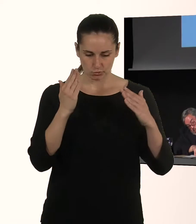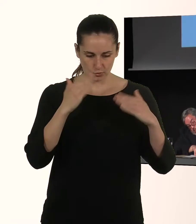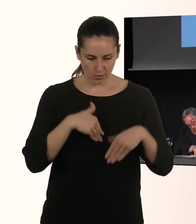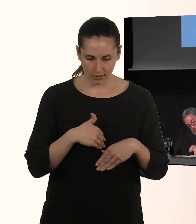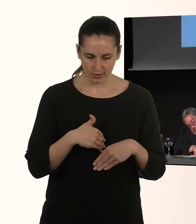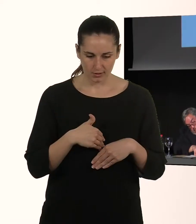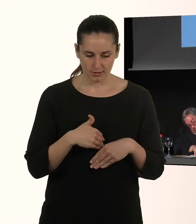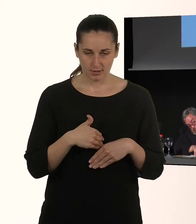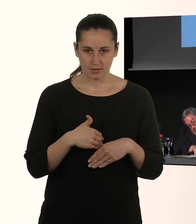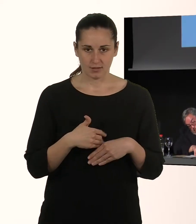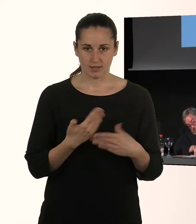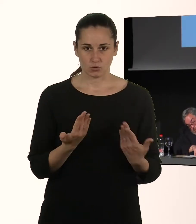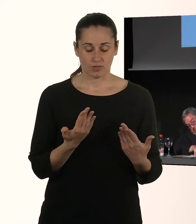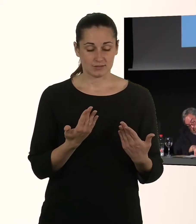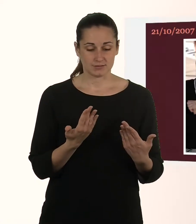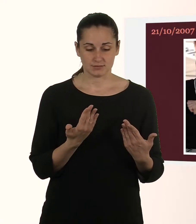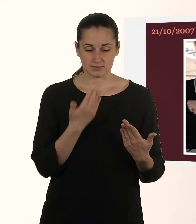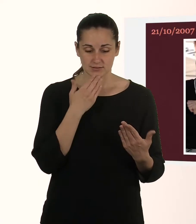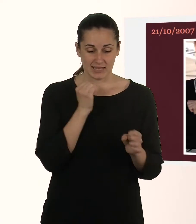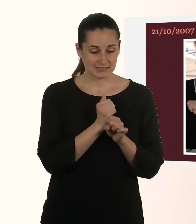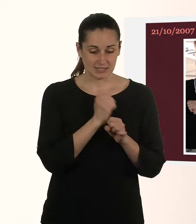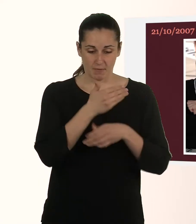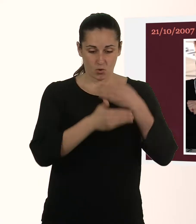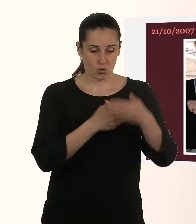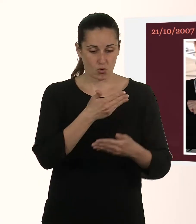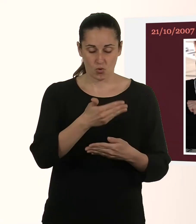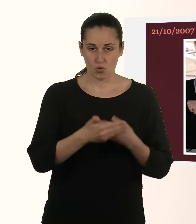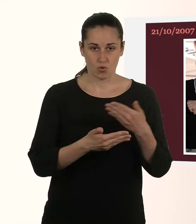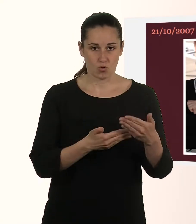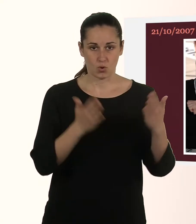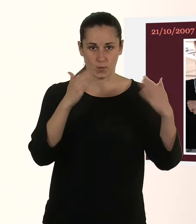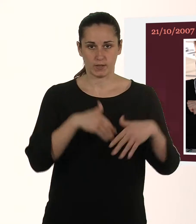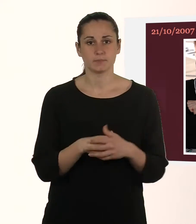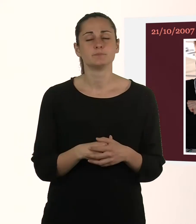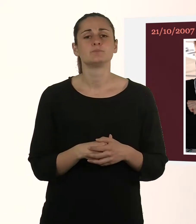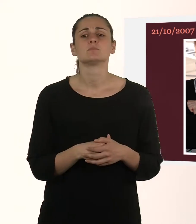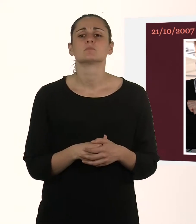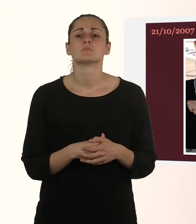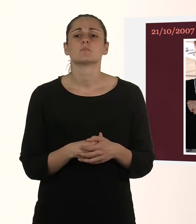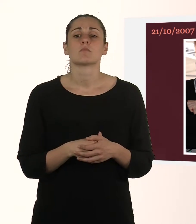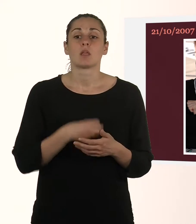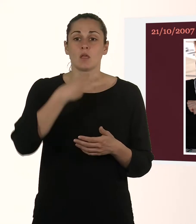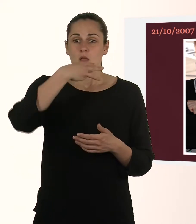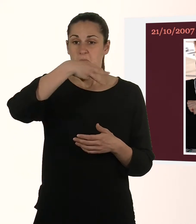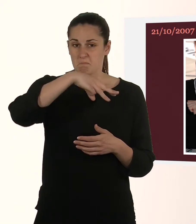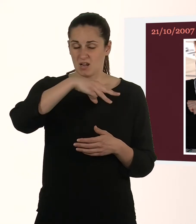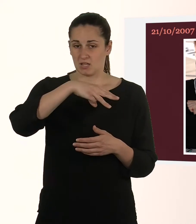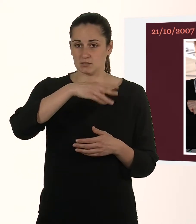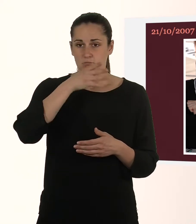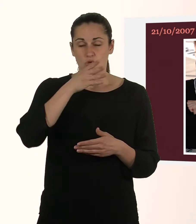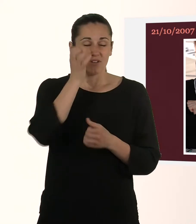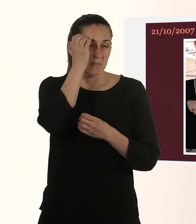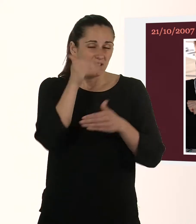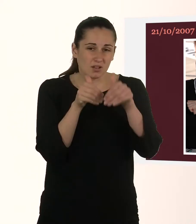liderar esta tarea. Márquez es además importante, de esto me imagino que vais a hablar más y